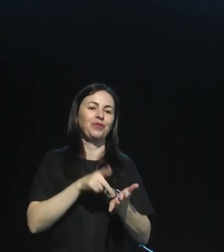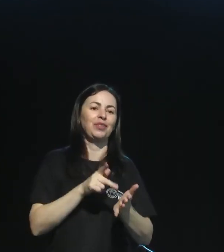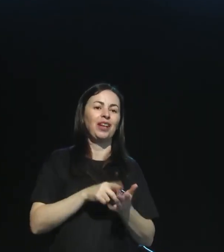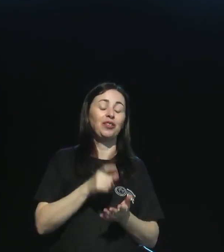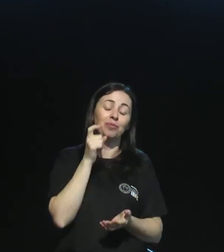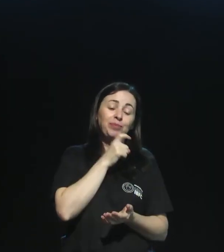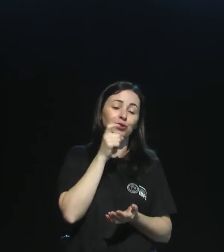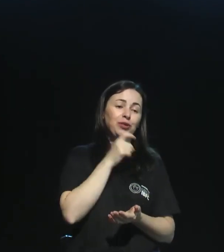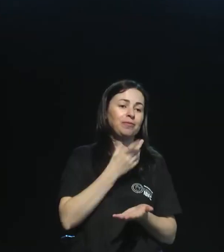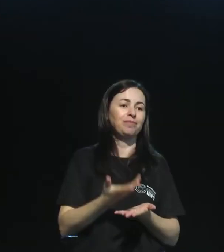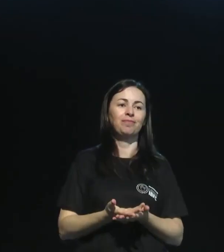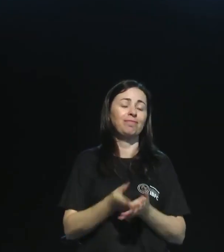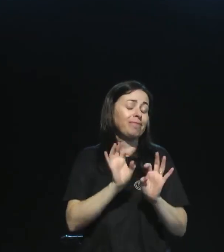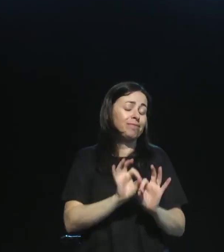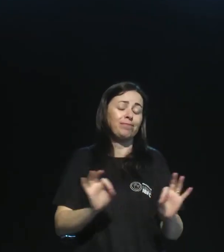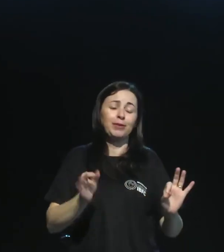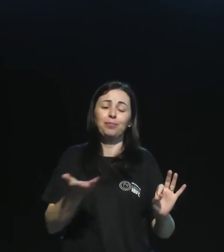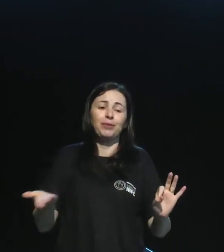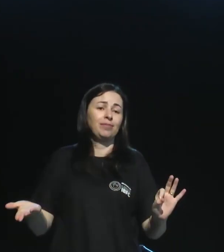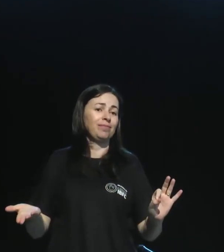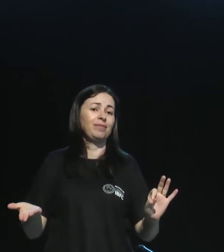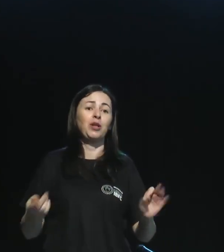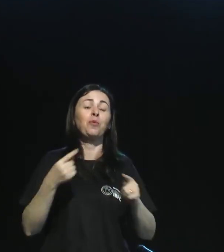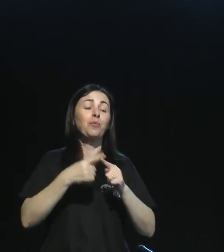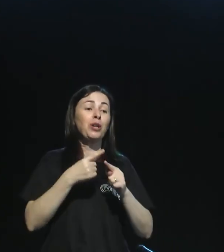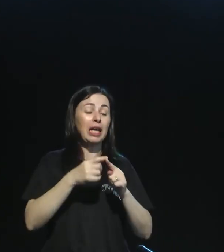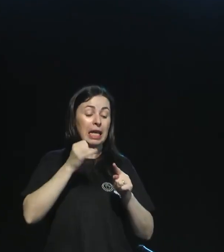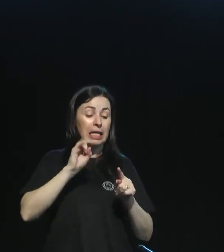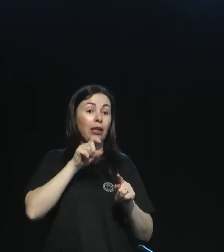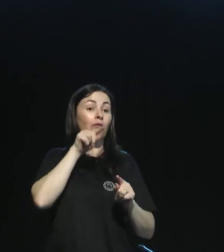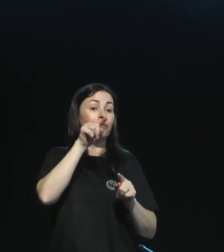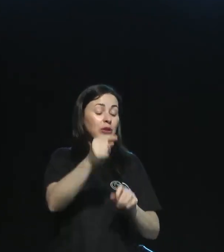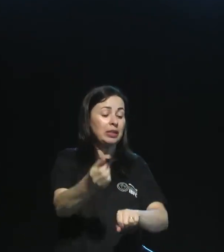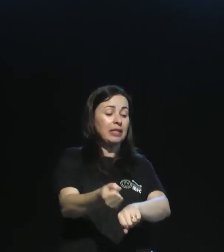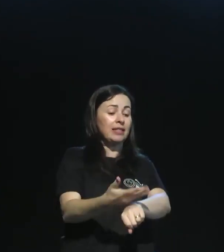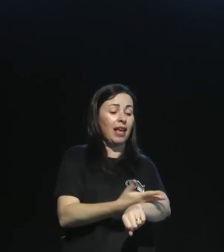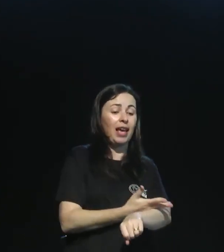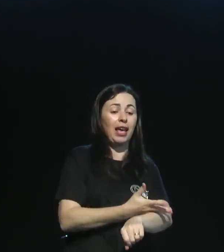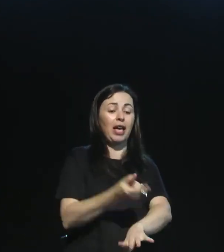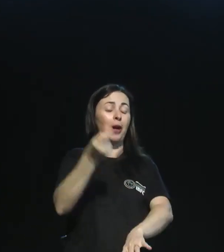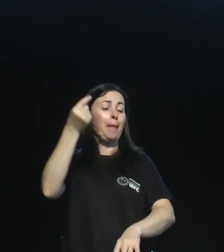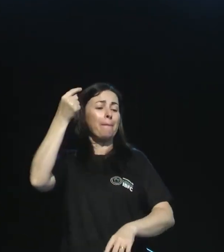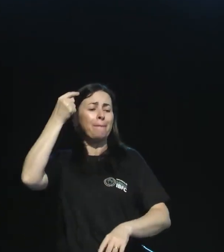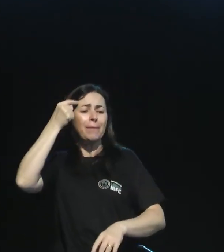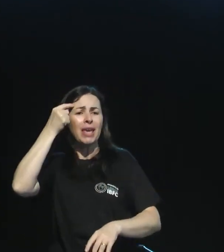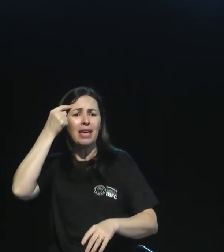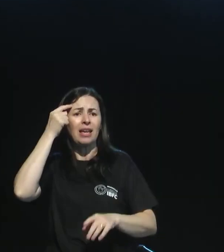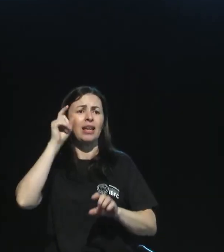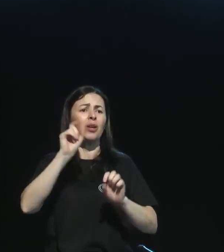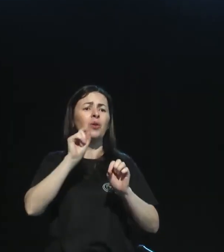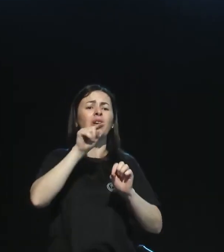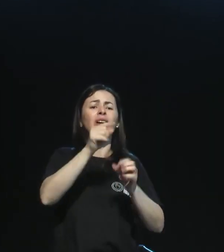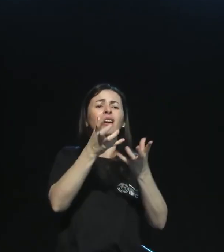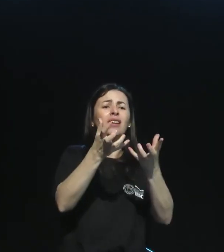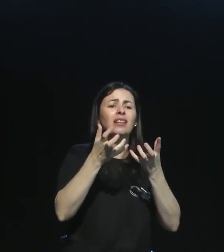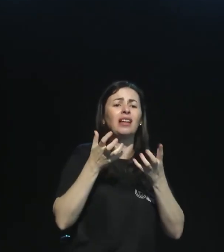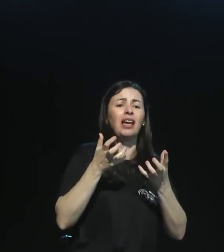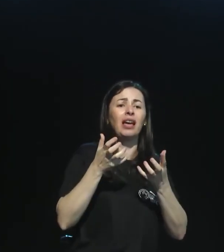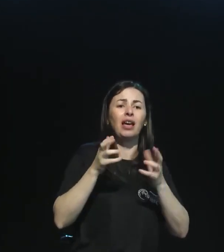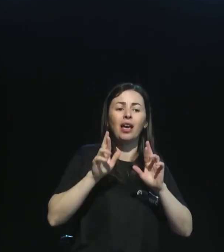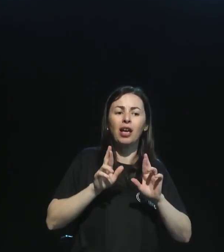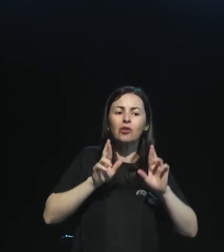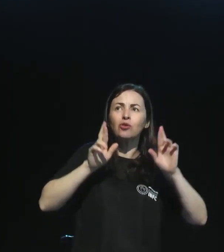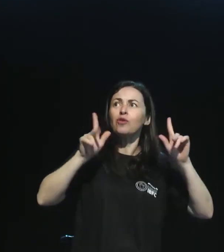mentira. Simples assim. Se o que você sente, se o que você pensa, se o que você quer é contrário ao